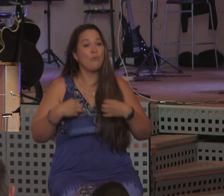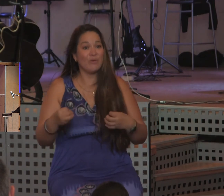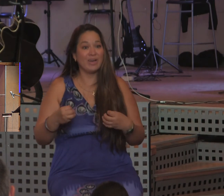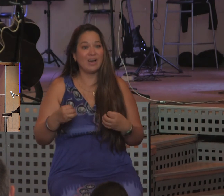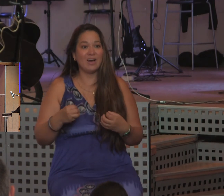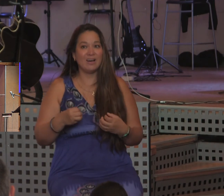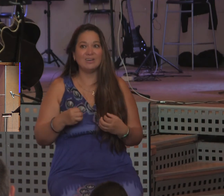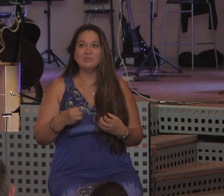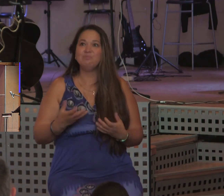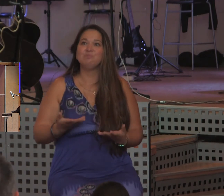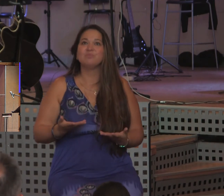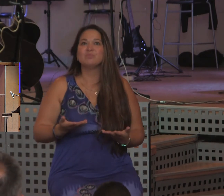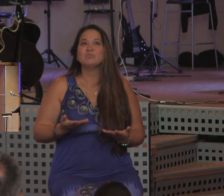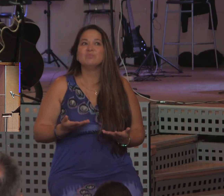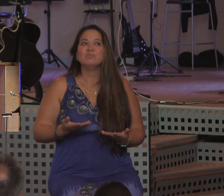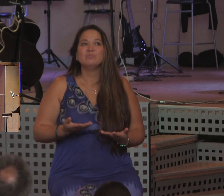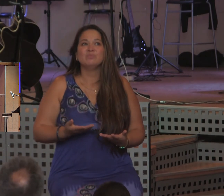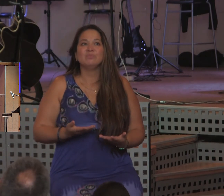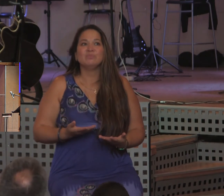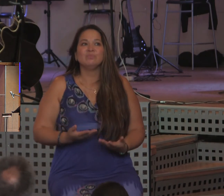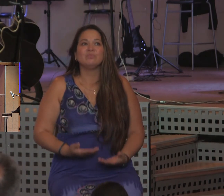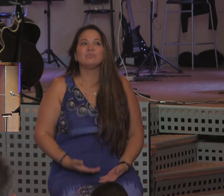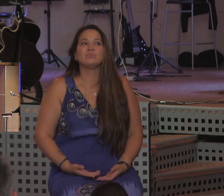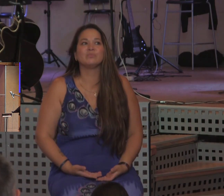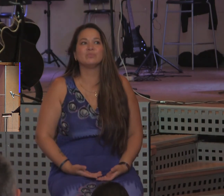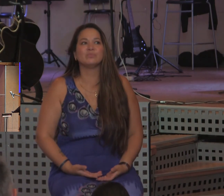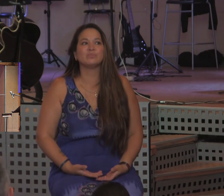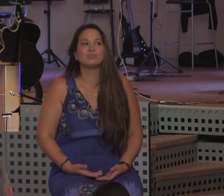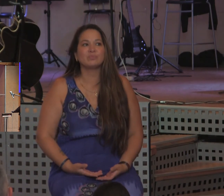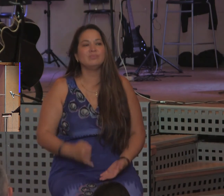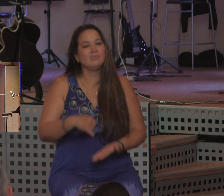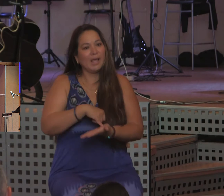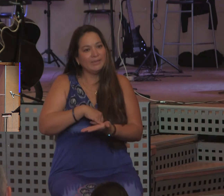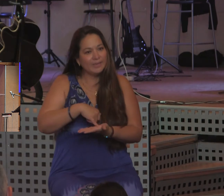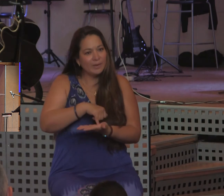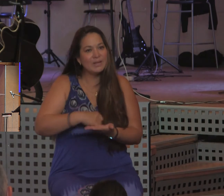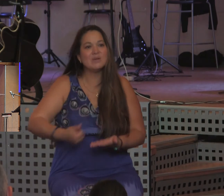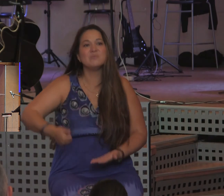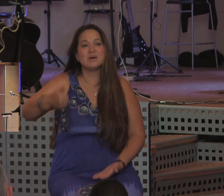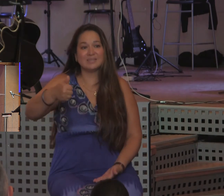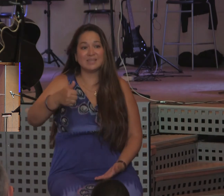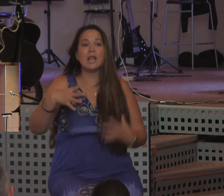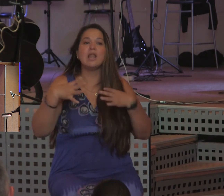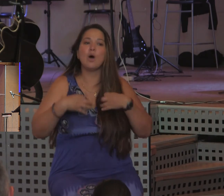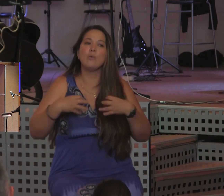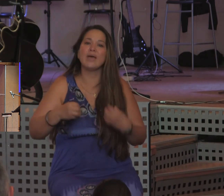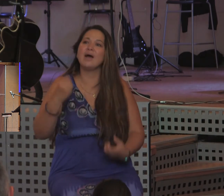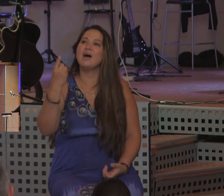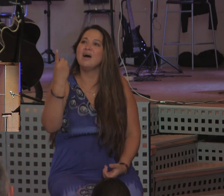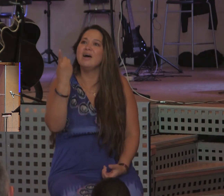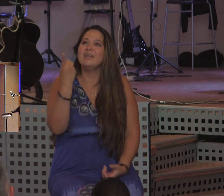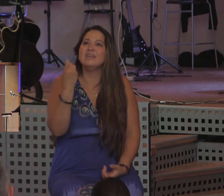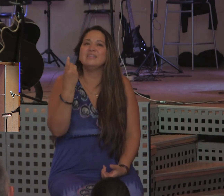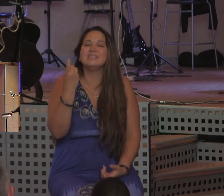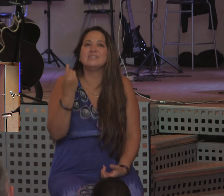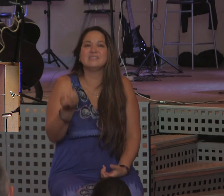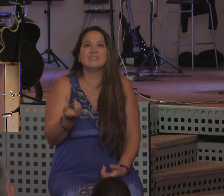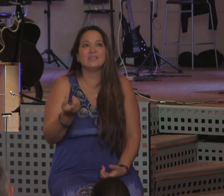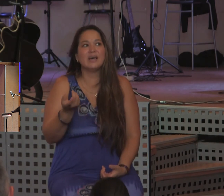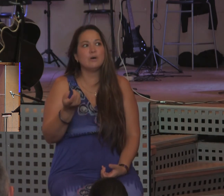tiene instinto gregario. Es decir, la oveja tiene mentalidad de